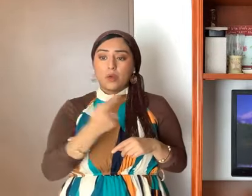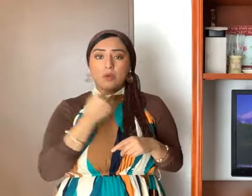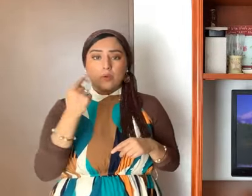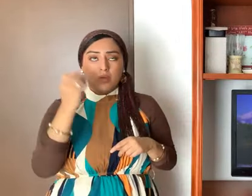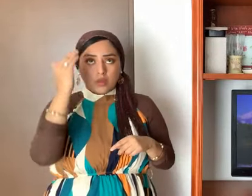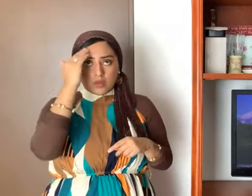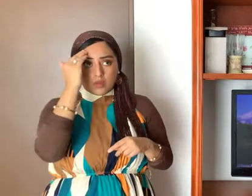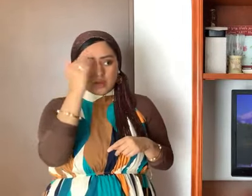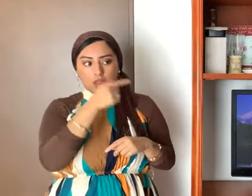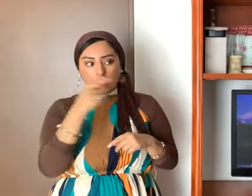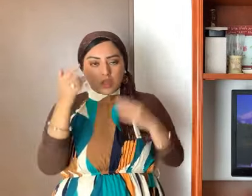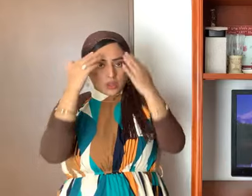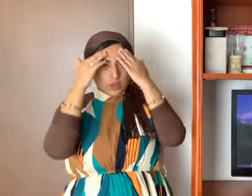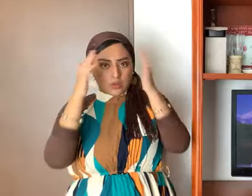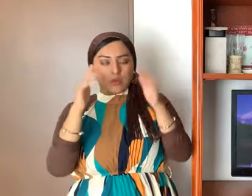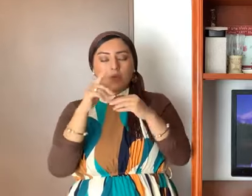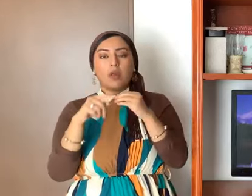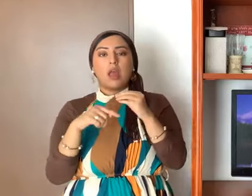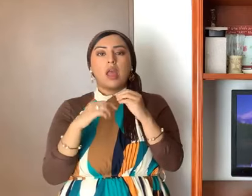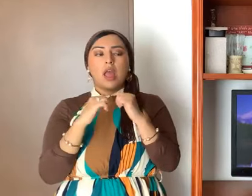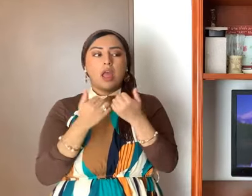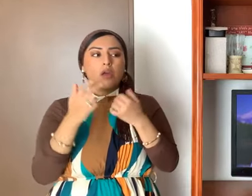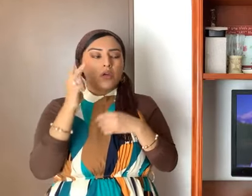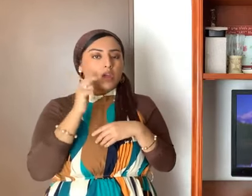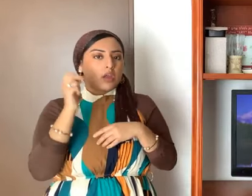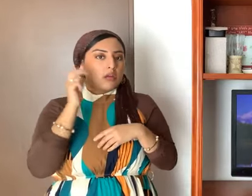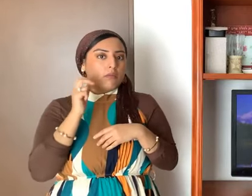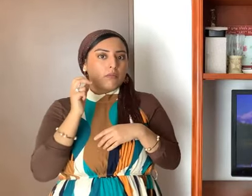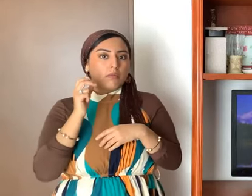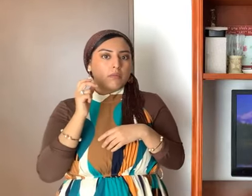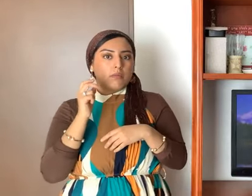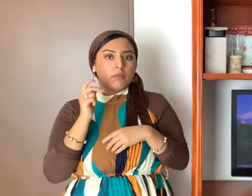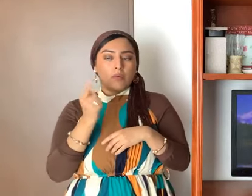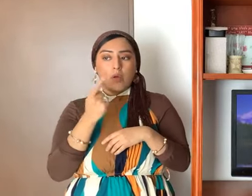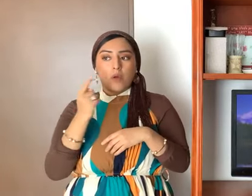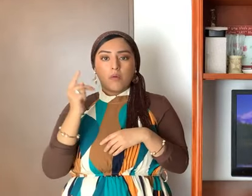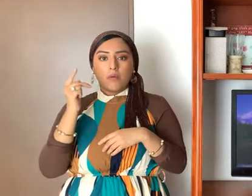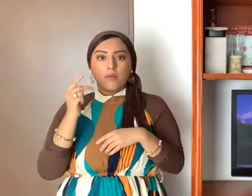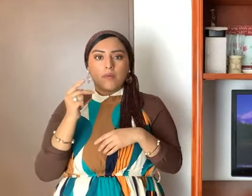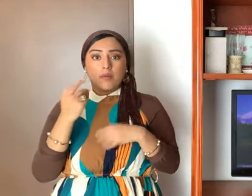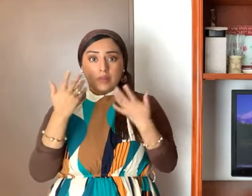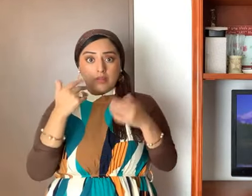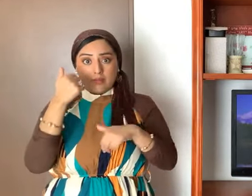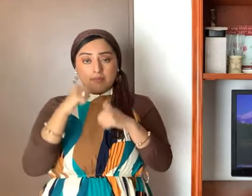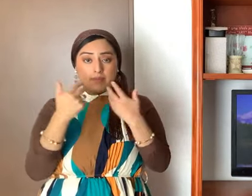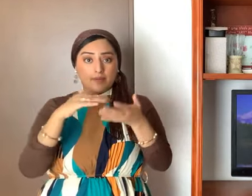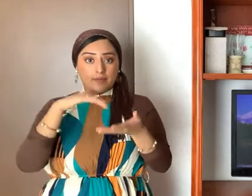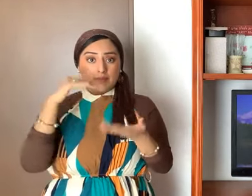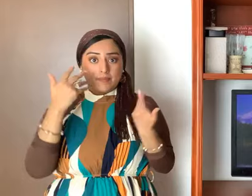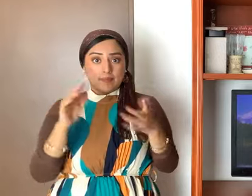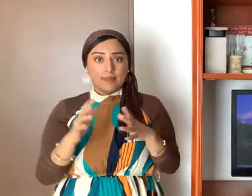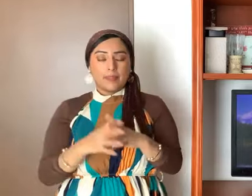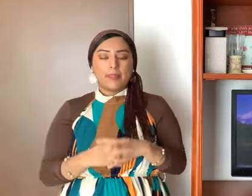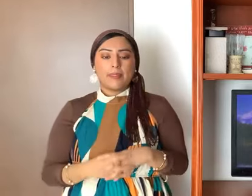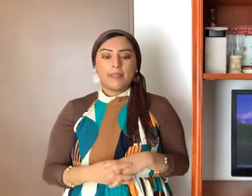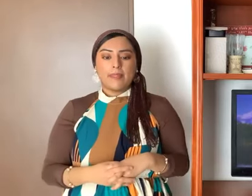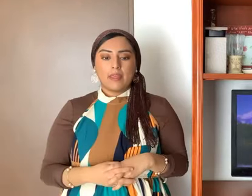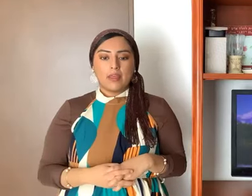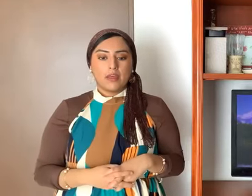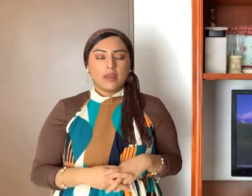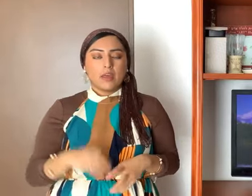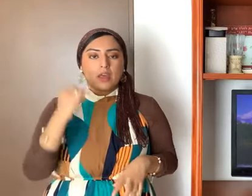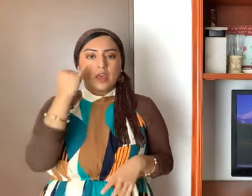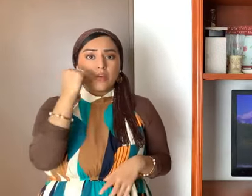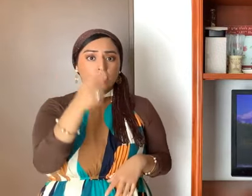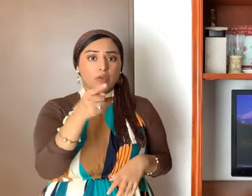de que no saben escuchar. No escuchan, oyen. ¿Se acuerdan que ya lo estudiamos? Sí. Si